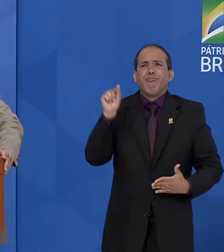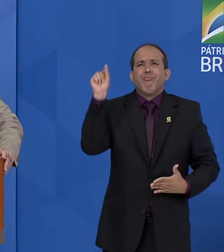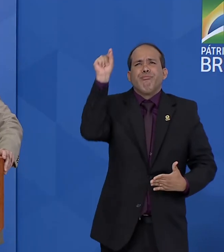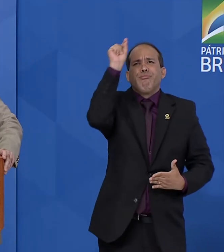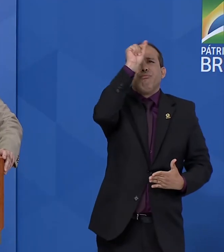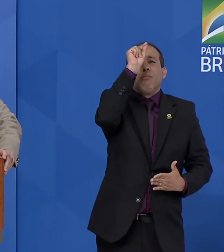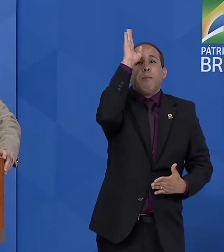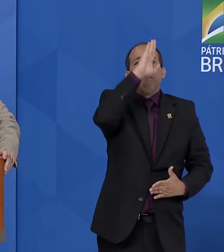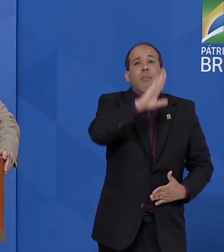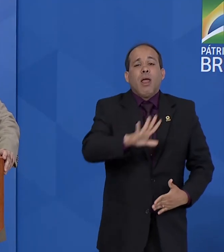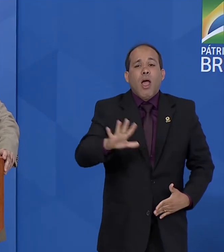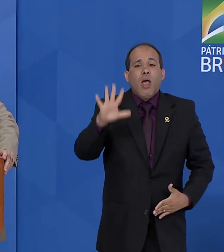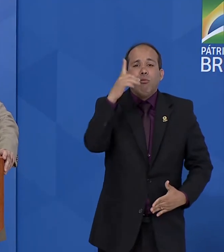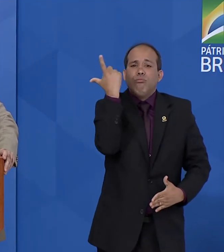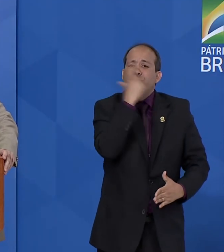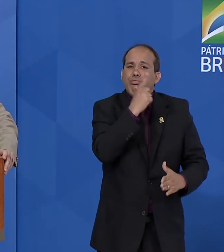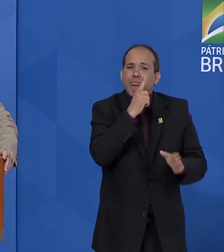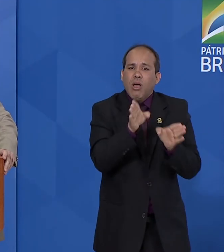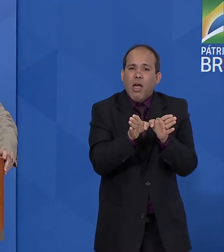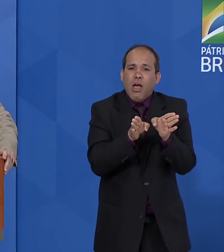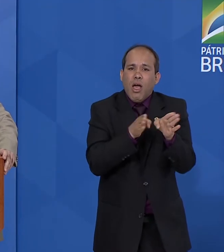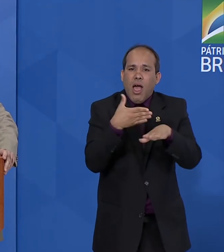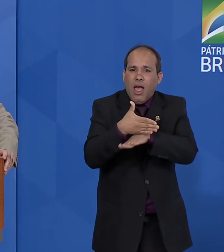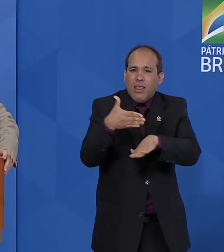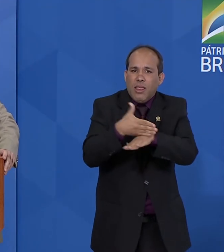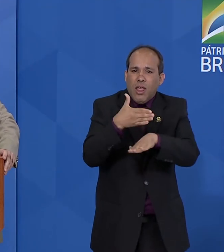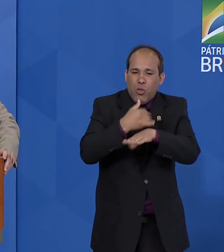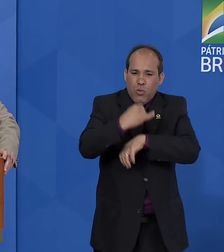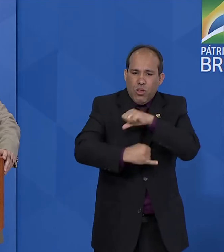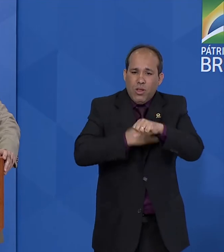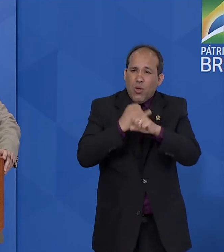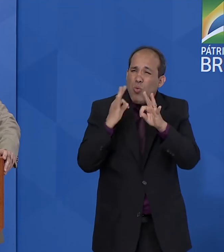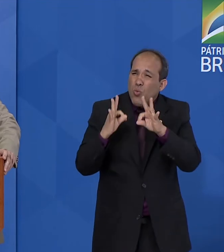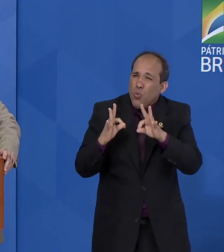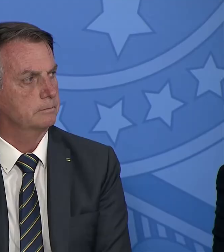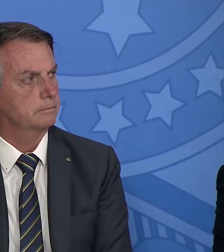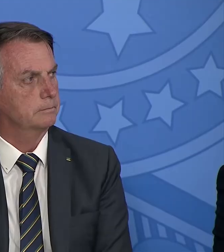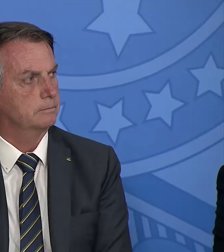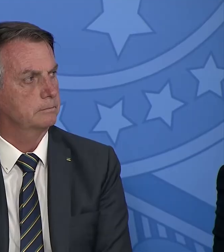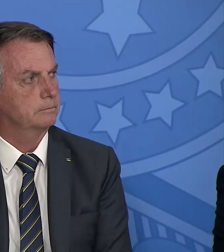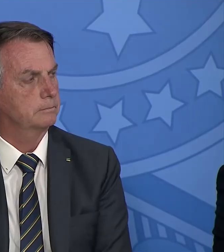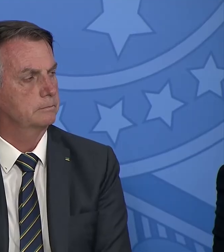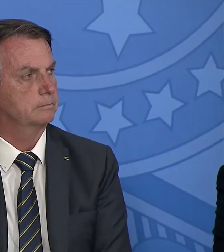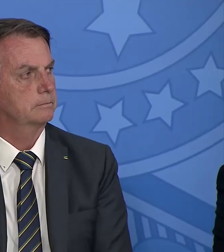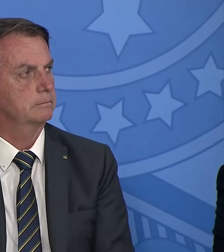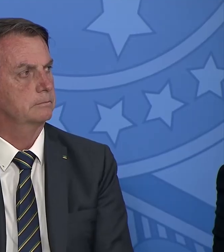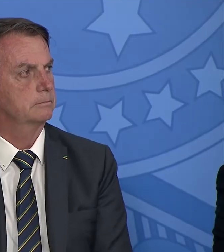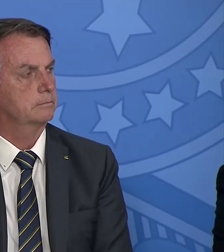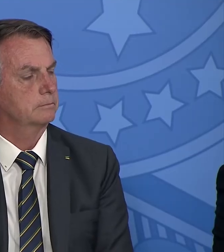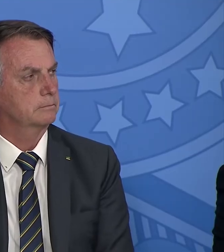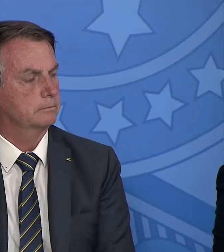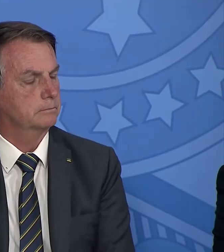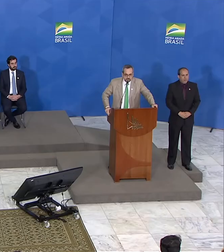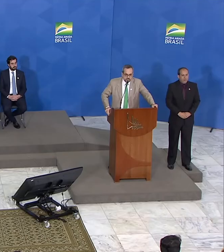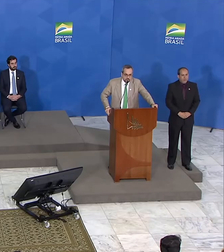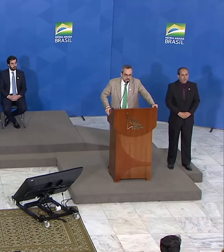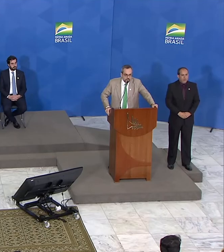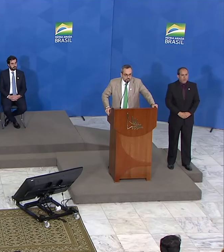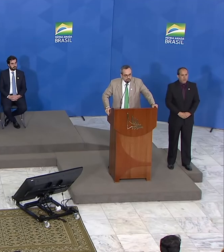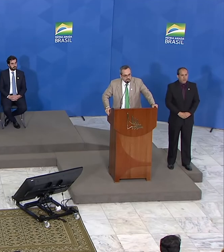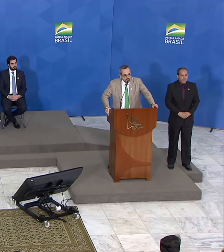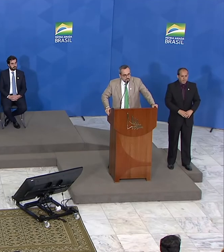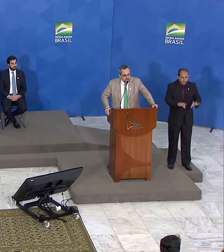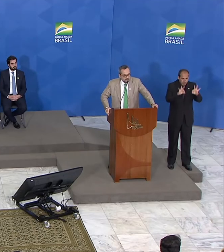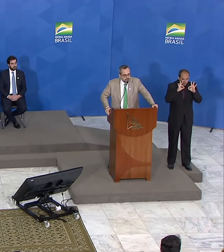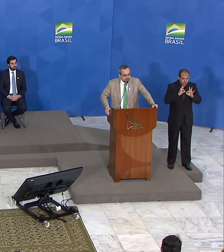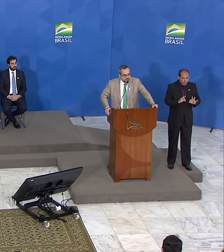quer dizer que praticamente que 100% das escolas que estão aptas a aderirem a este programa vão ser contempladas e olha pra poder entrar